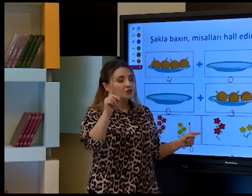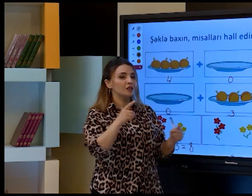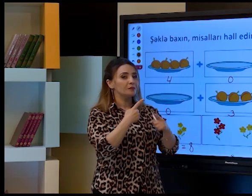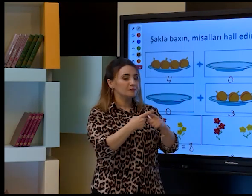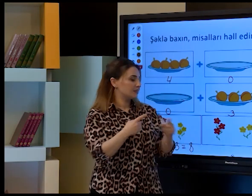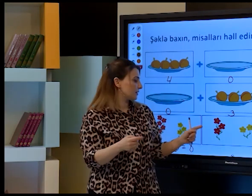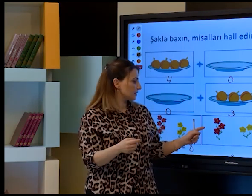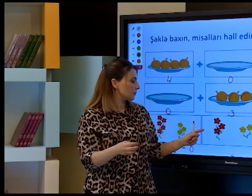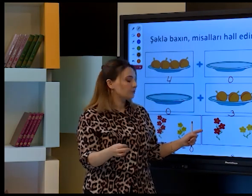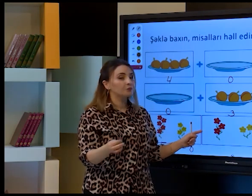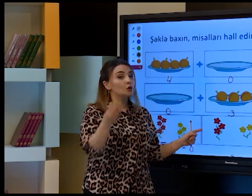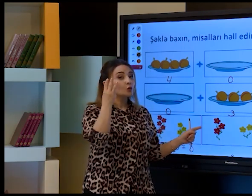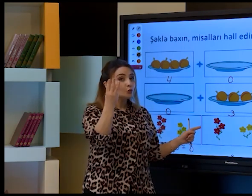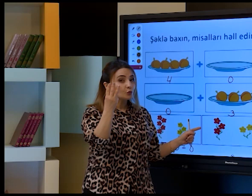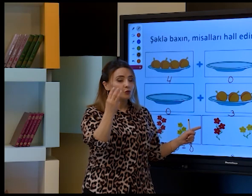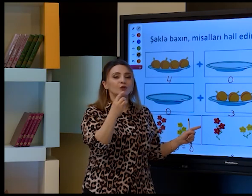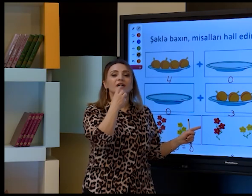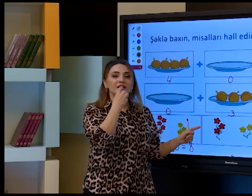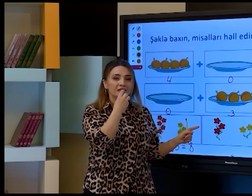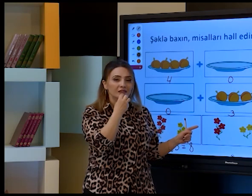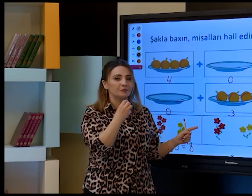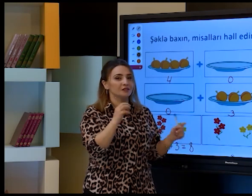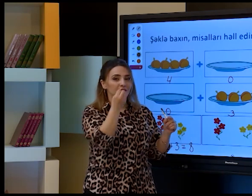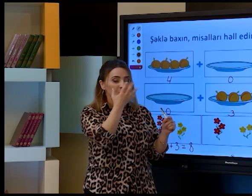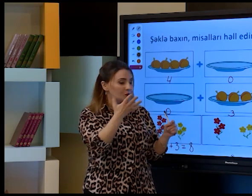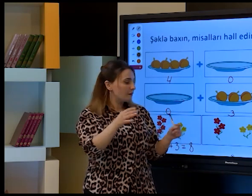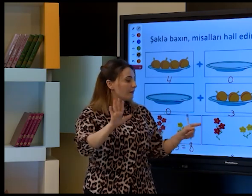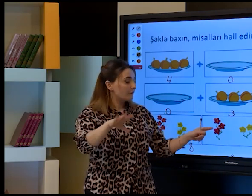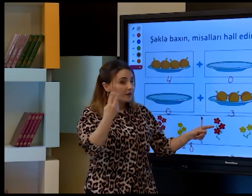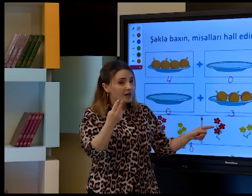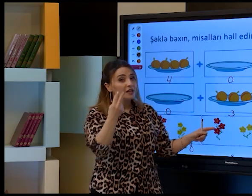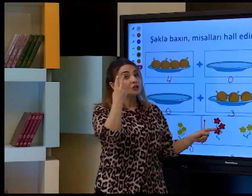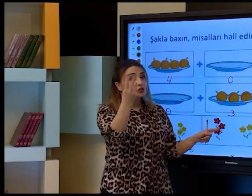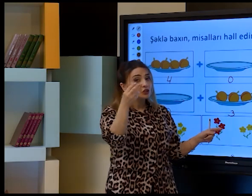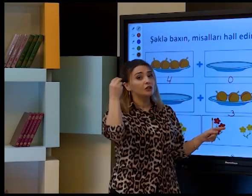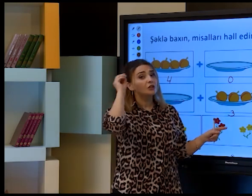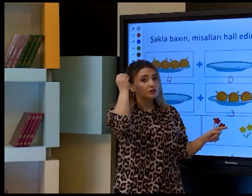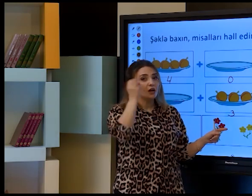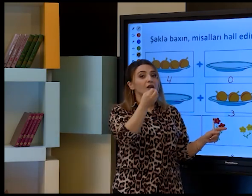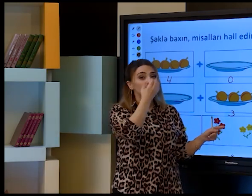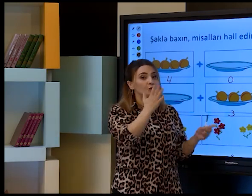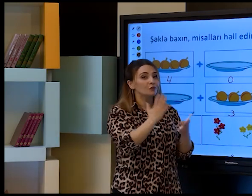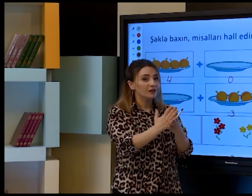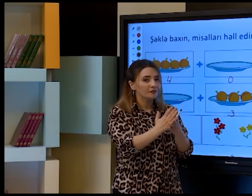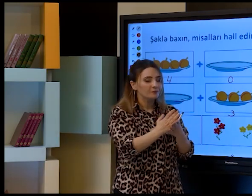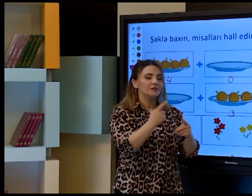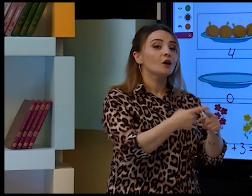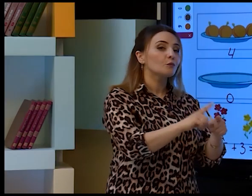Başqa bir misalda 3 qırmızı gül və 2 sarı gül var.